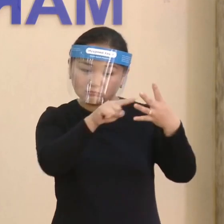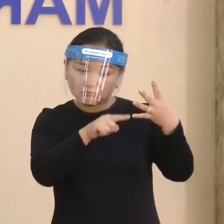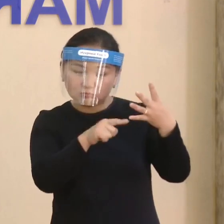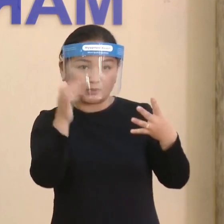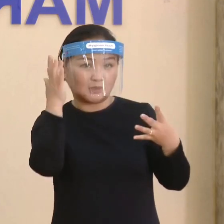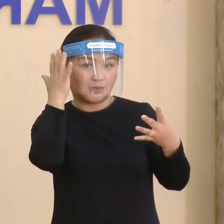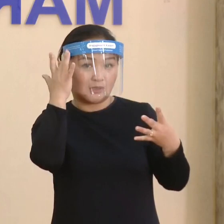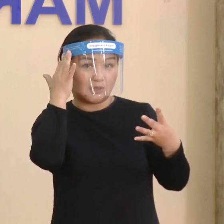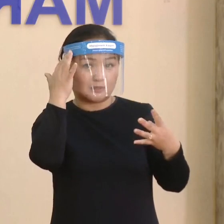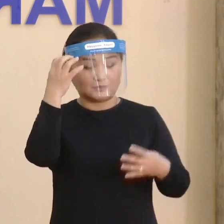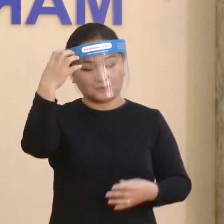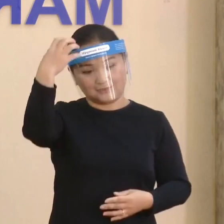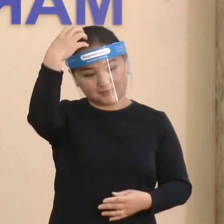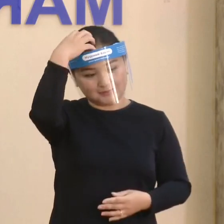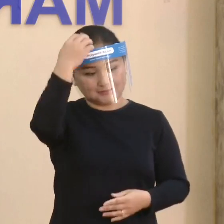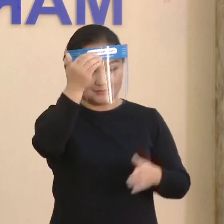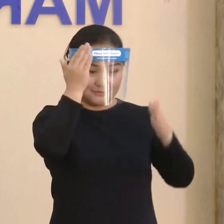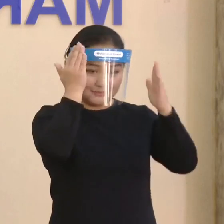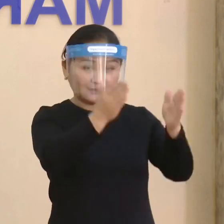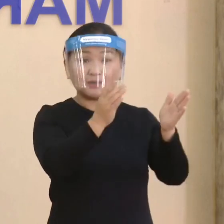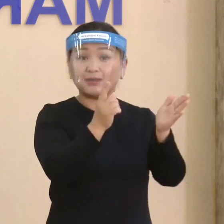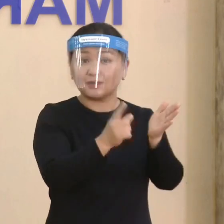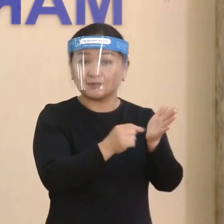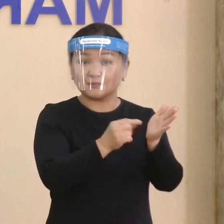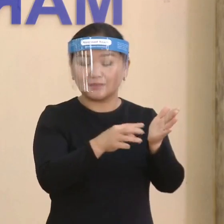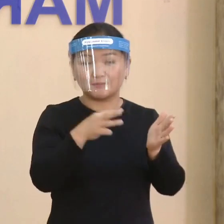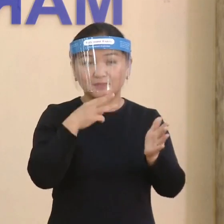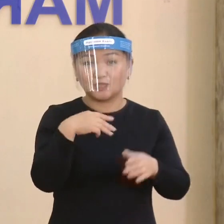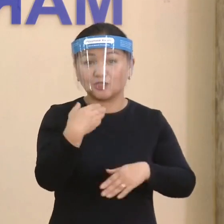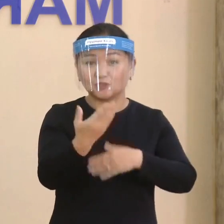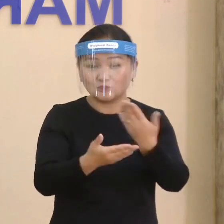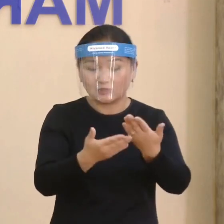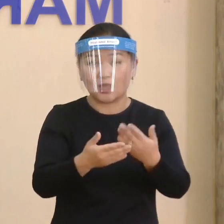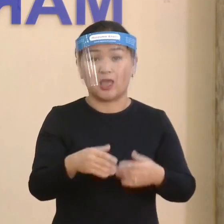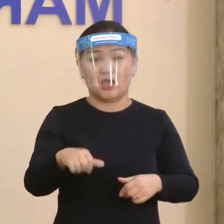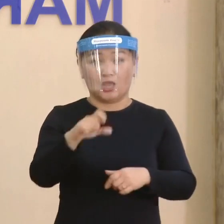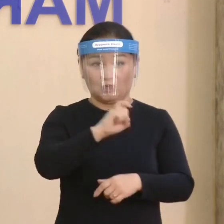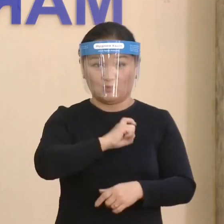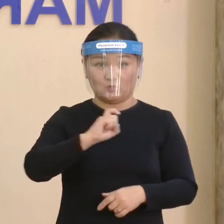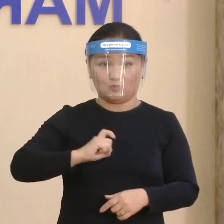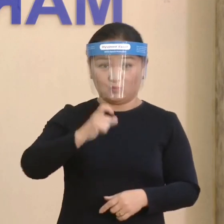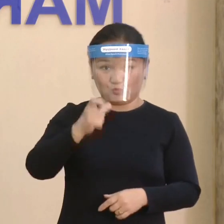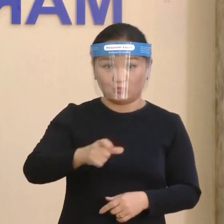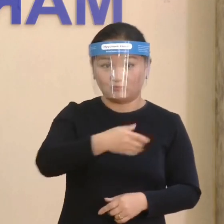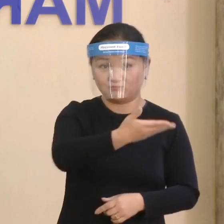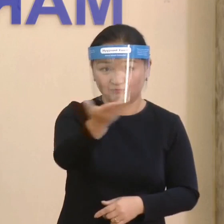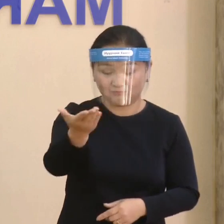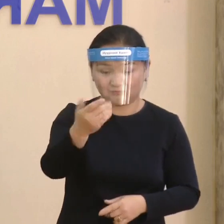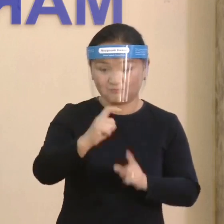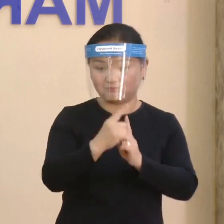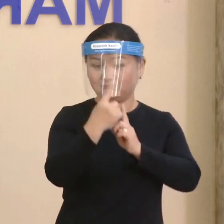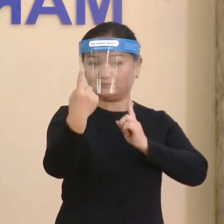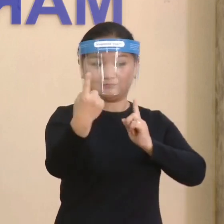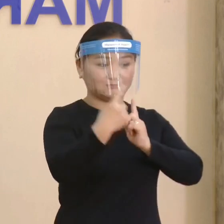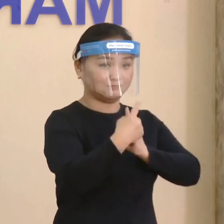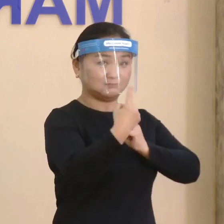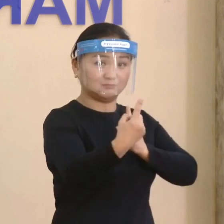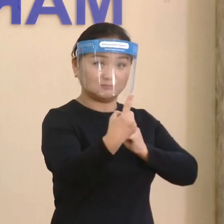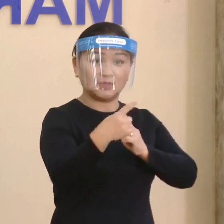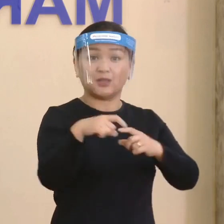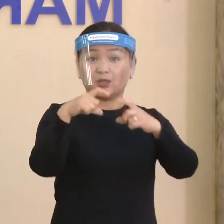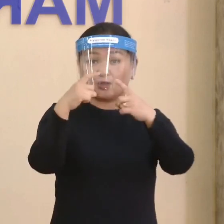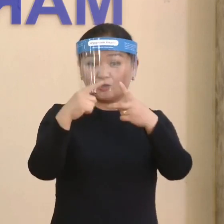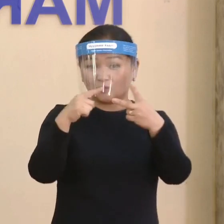сайн одоо хийх шаардлагатай. За хувь хүний хувьд бол 1-дугаарт хүн хоорондын зай барих, 2-дугаарт нь амны хаалт тогтмол